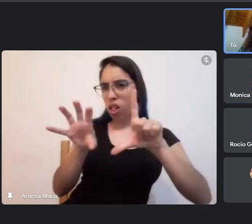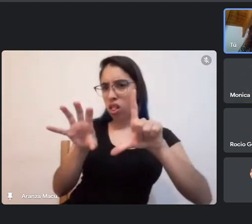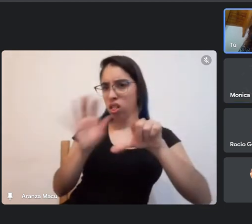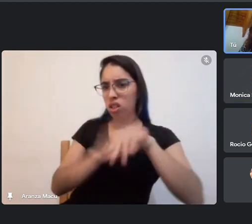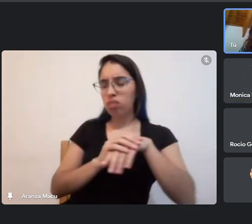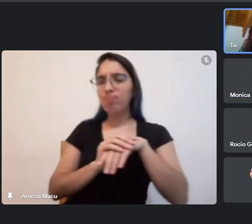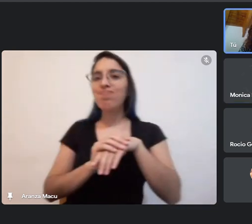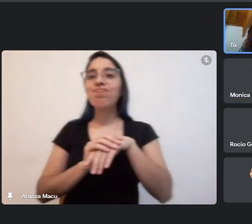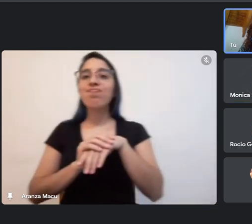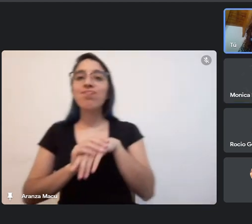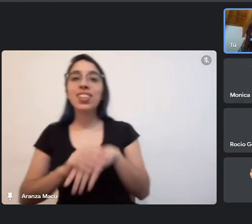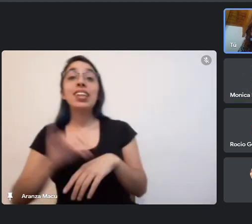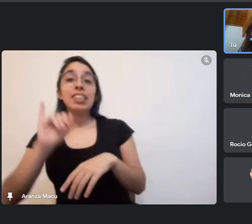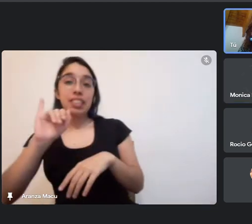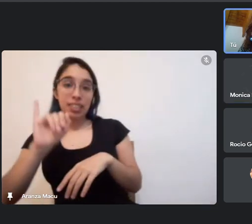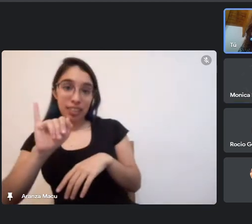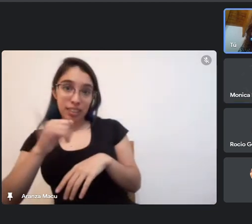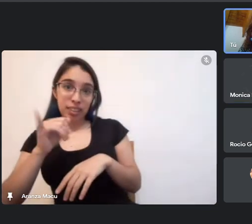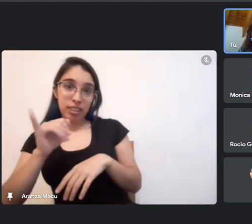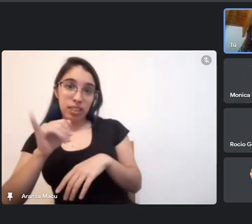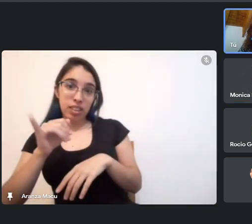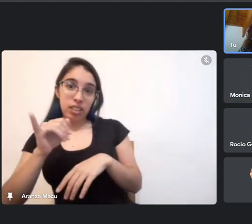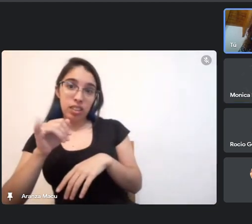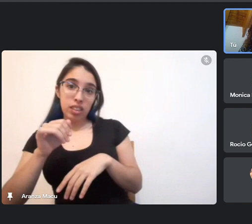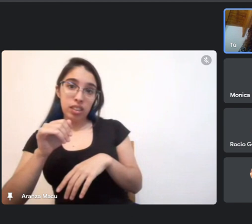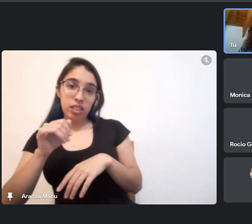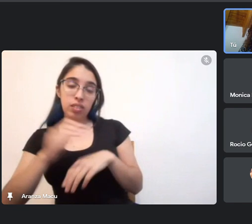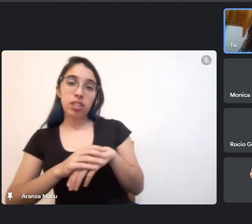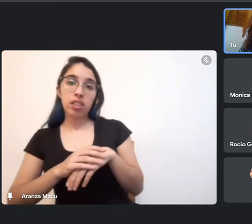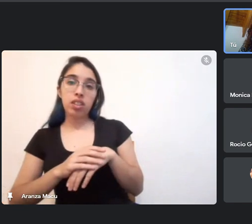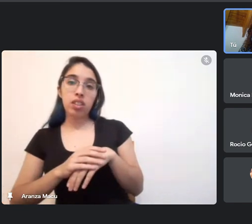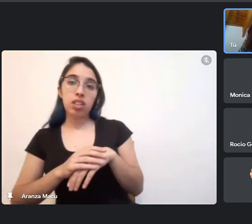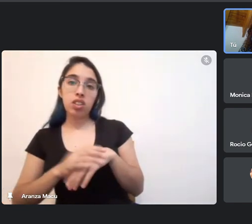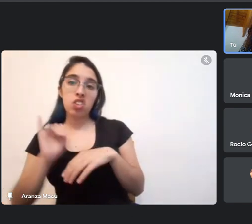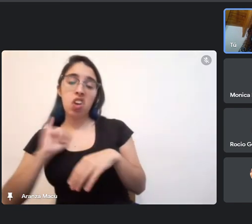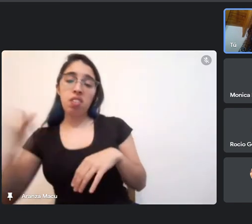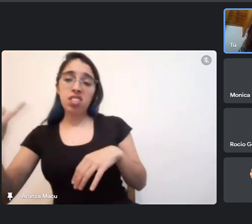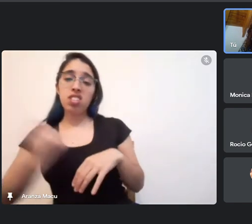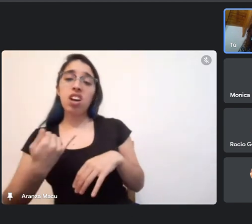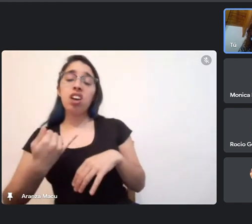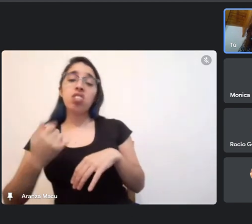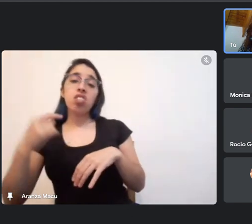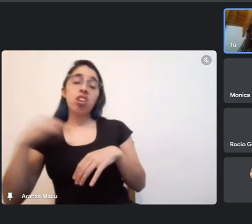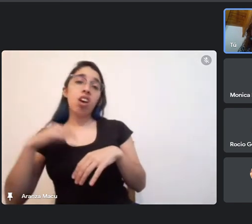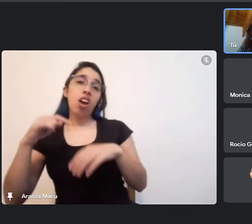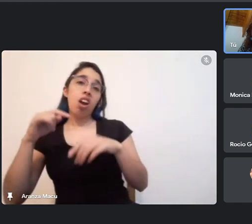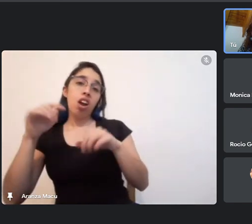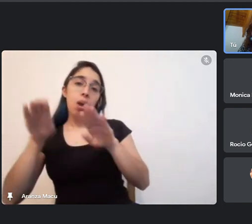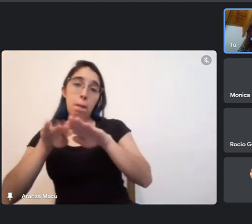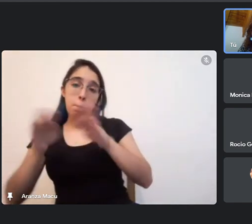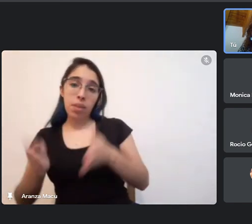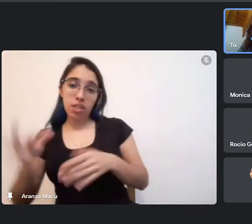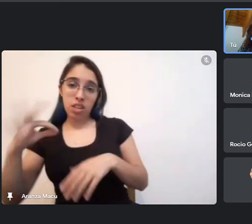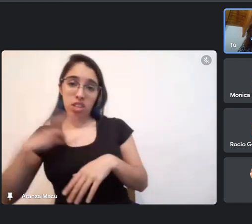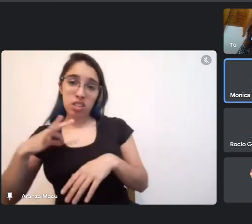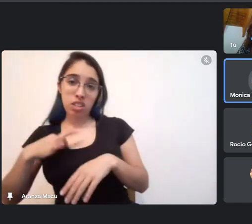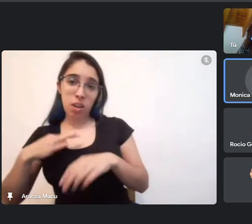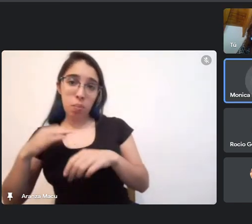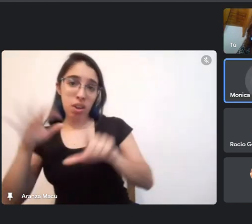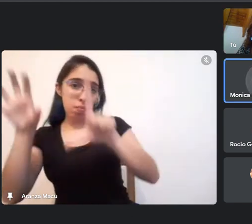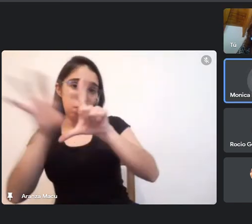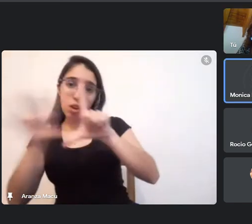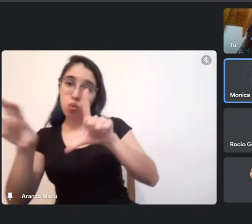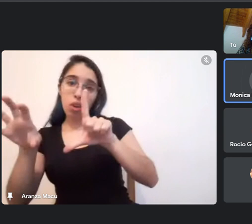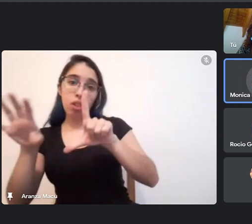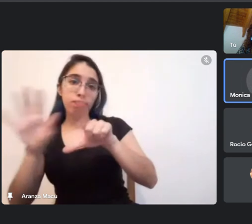finales virtuales. Así nos dispusieron de la facultad, sí. Ah,